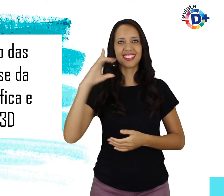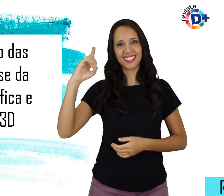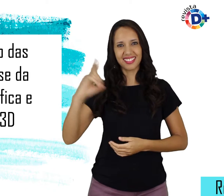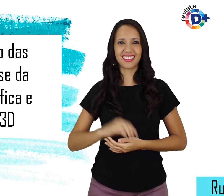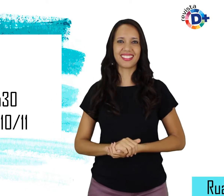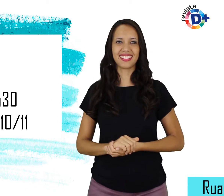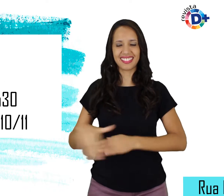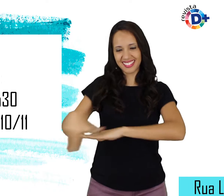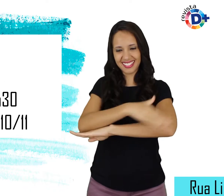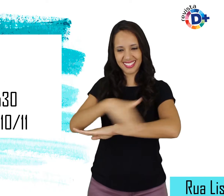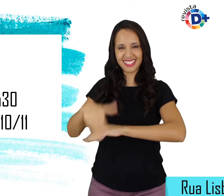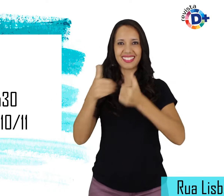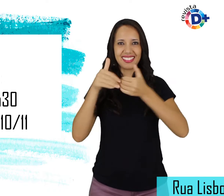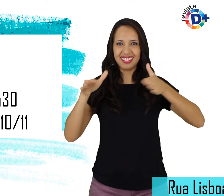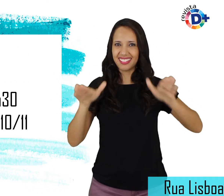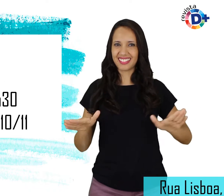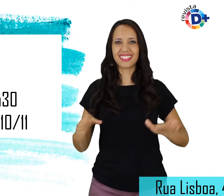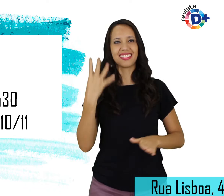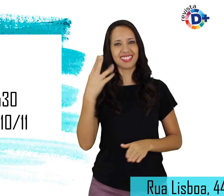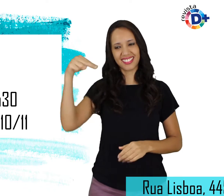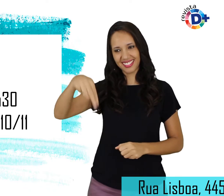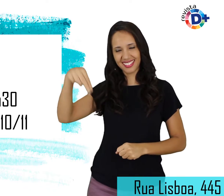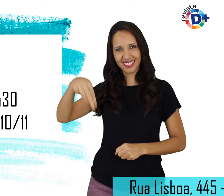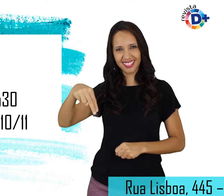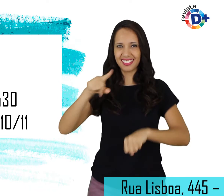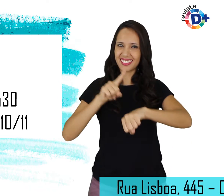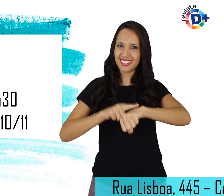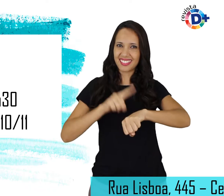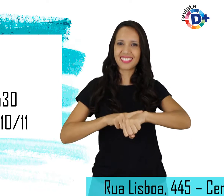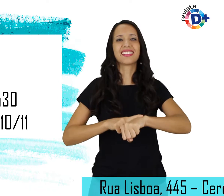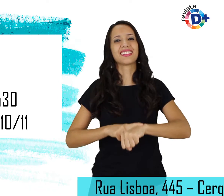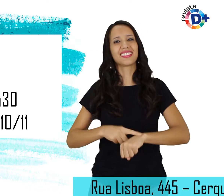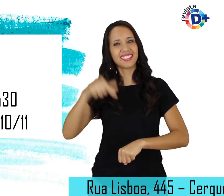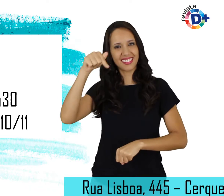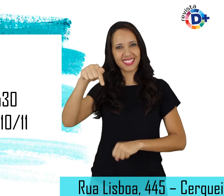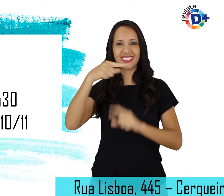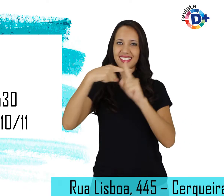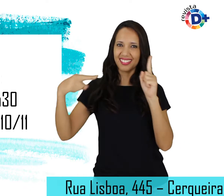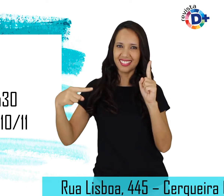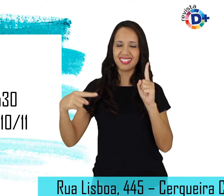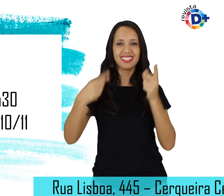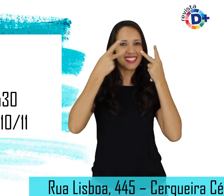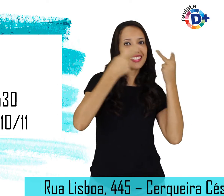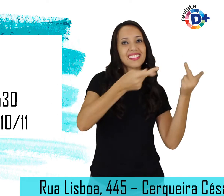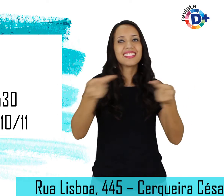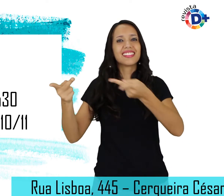serviço abertura 4 de novembro às 19 30 visitação até